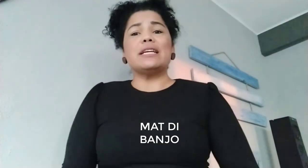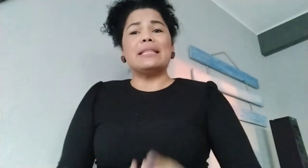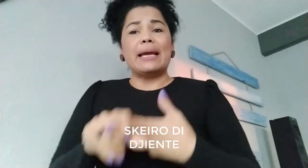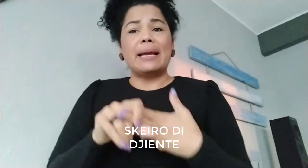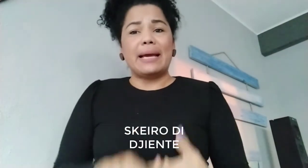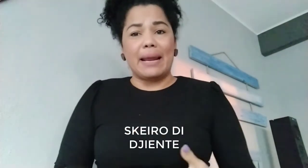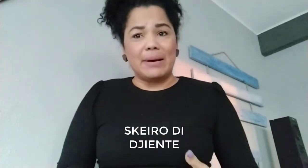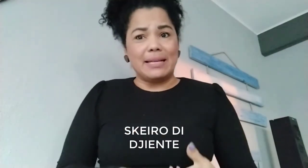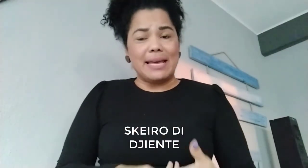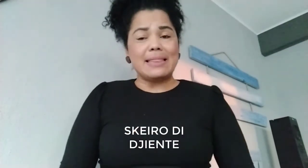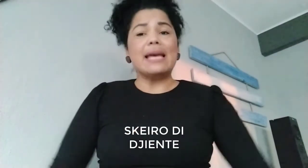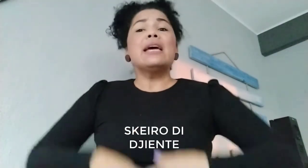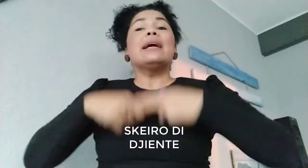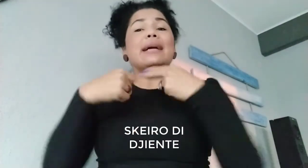skeiro di gente.